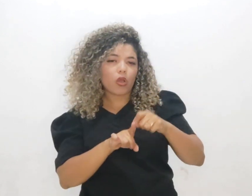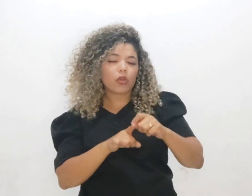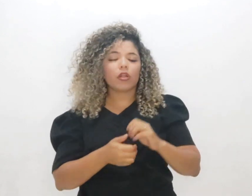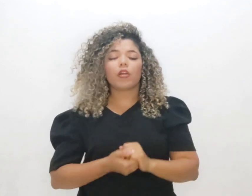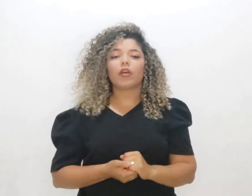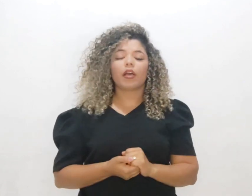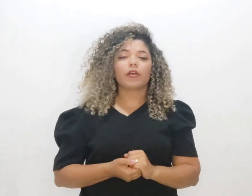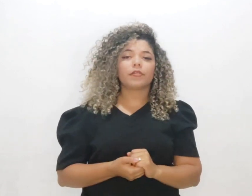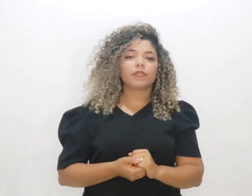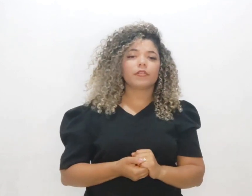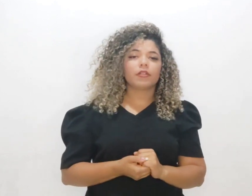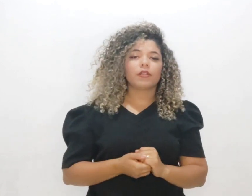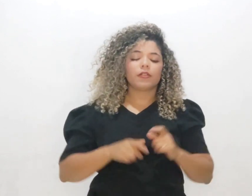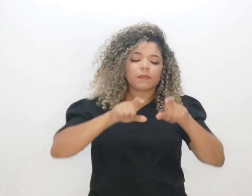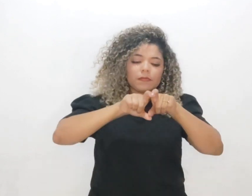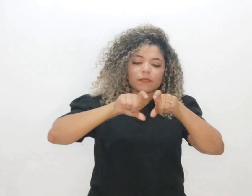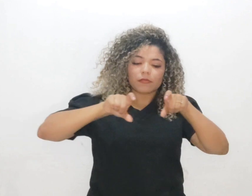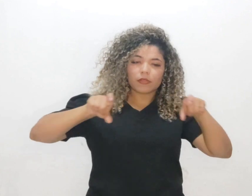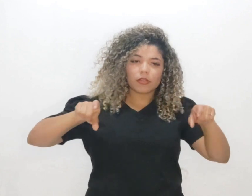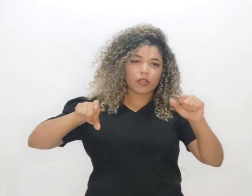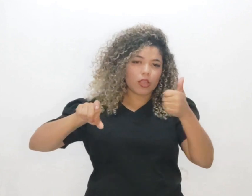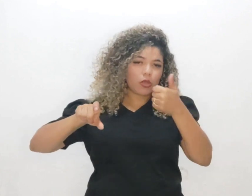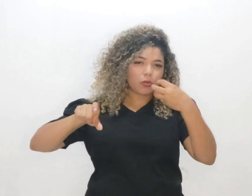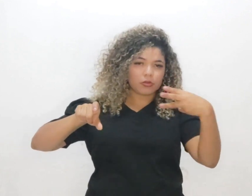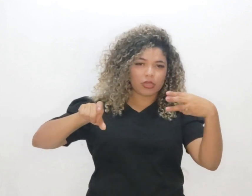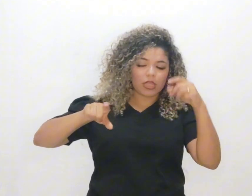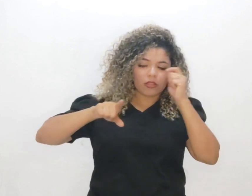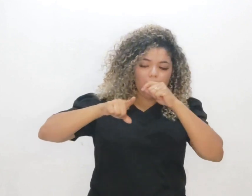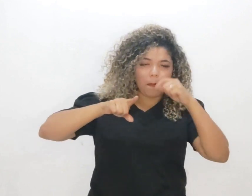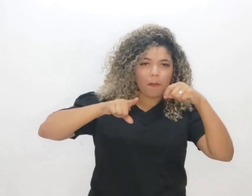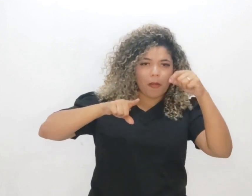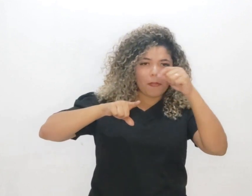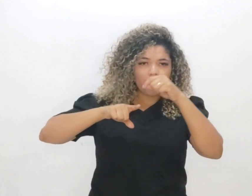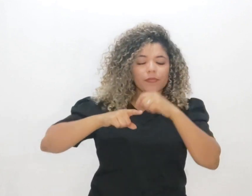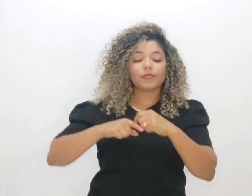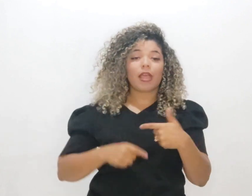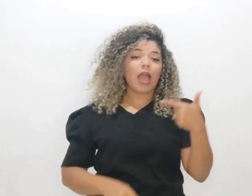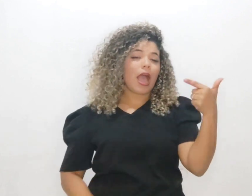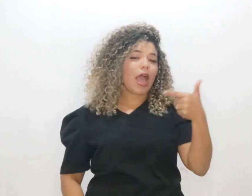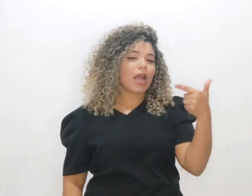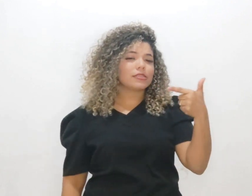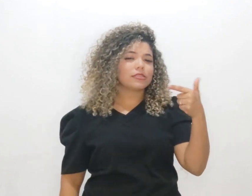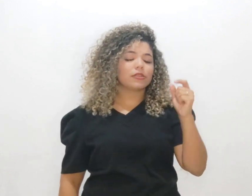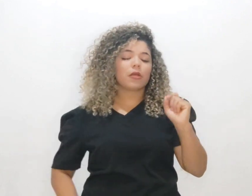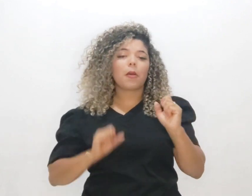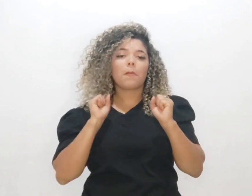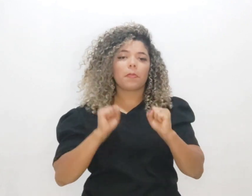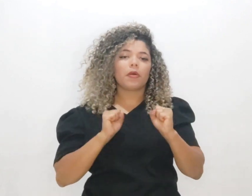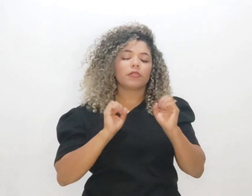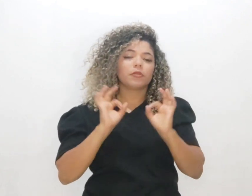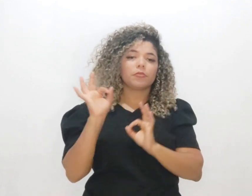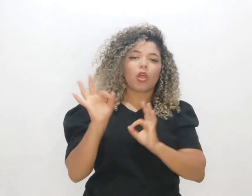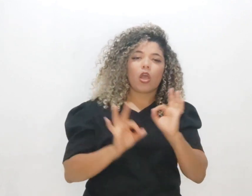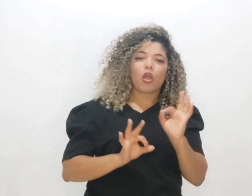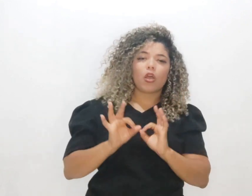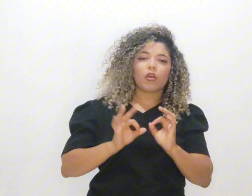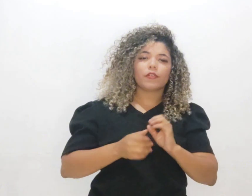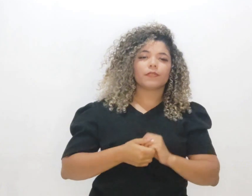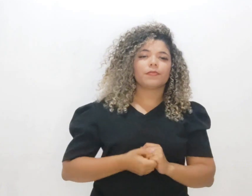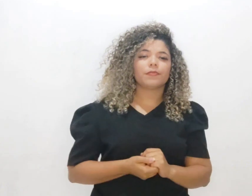orifícios da barra com 13 furos. A segunda engrenagem, podemos colocar a